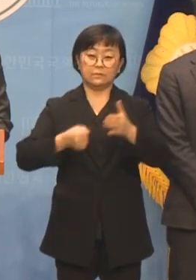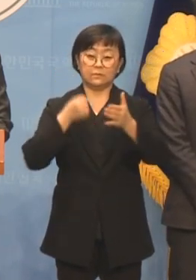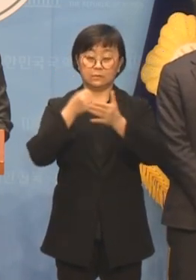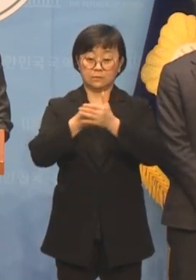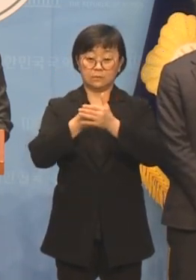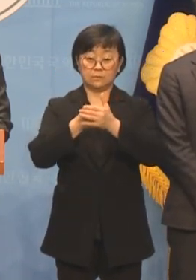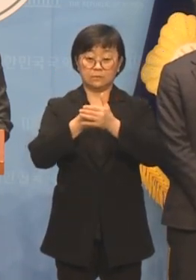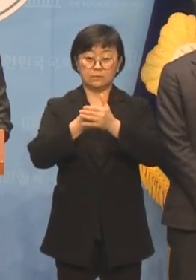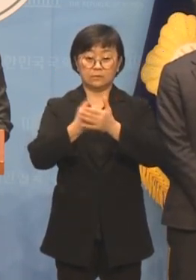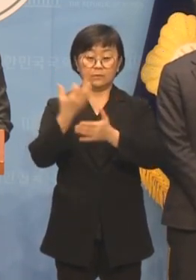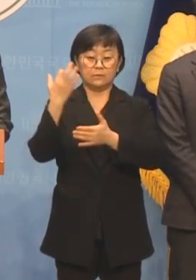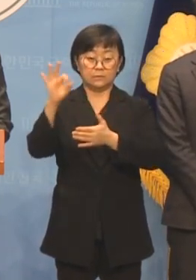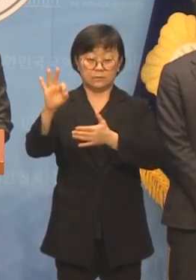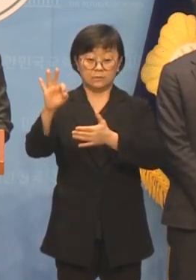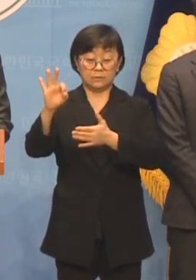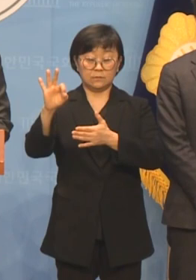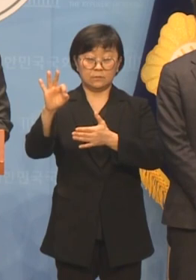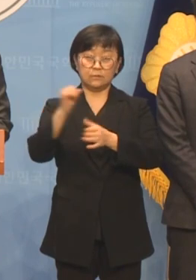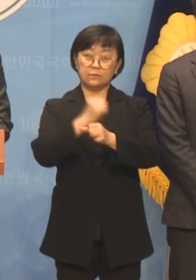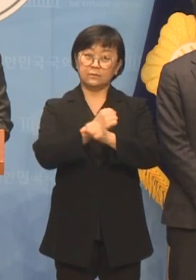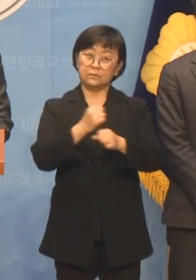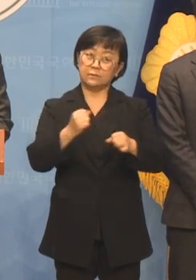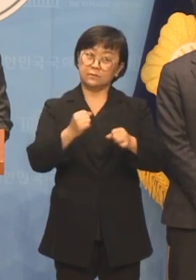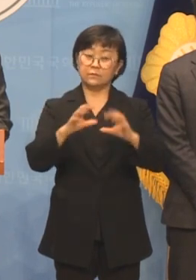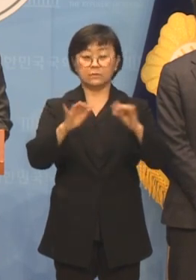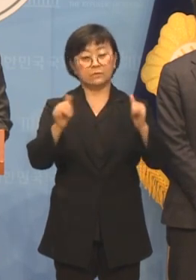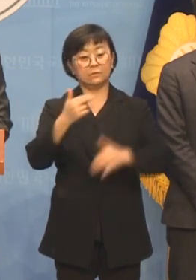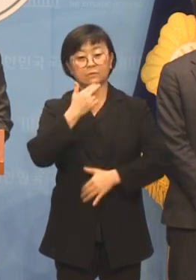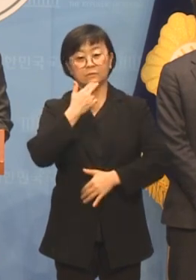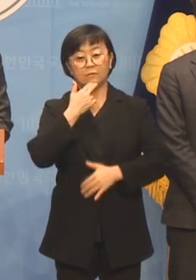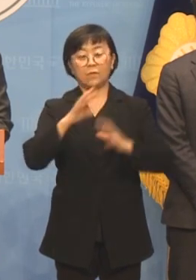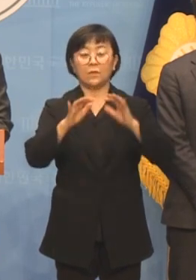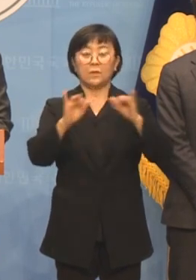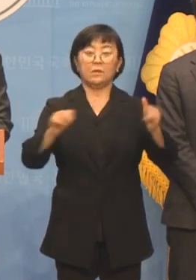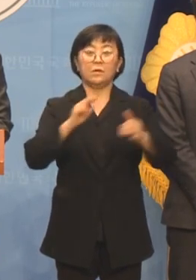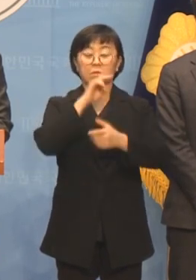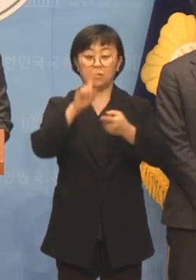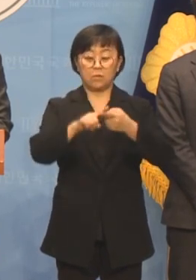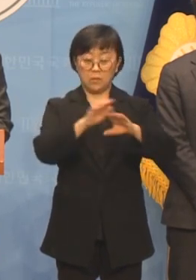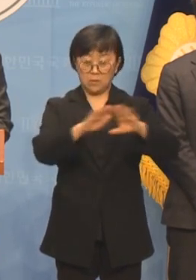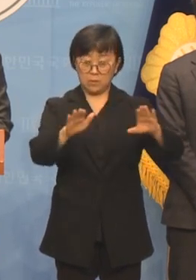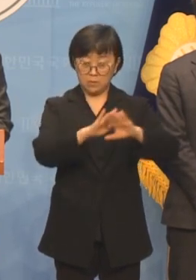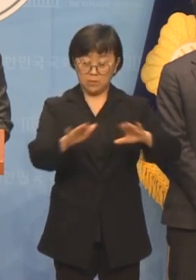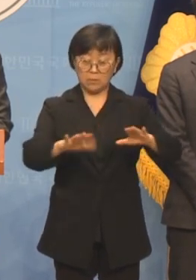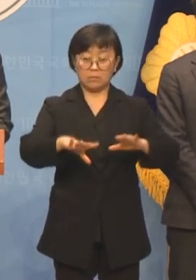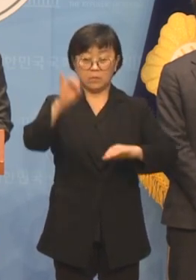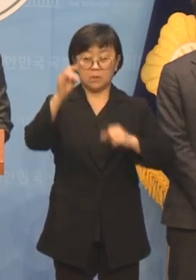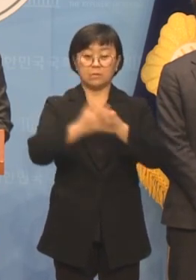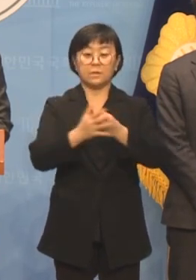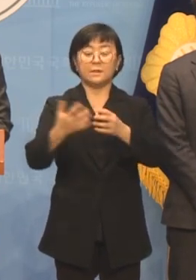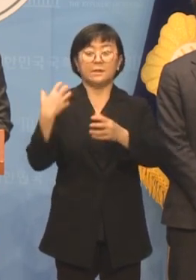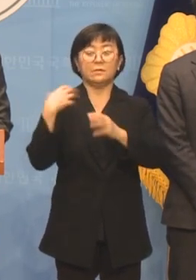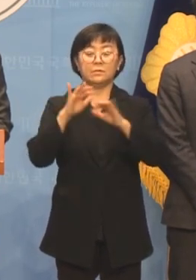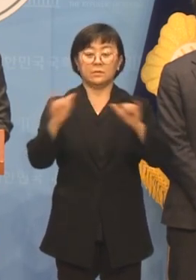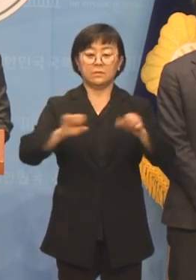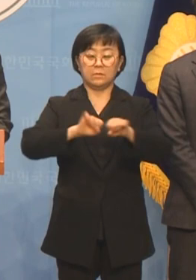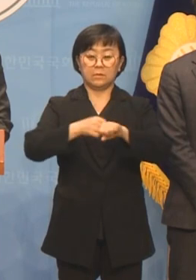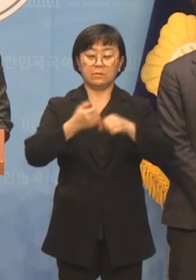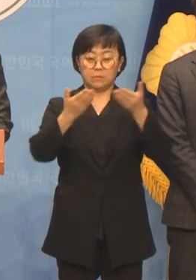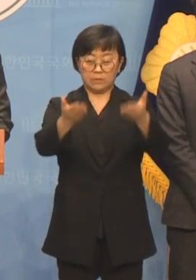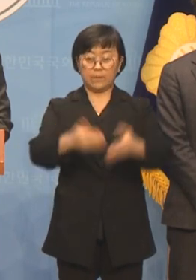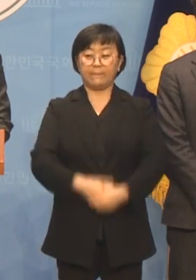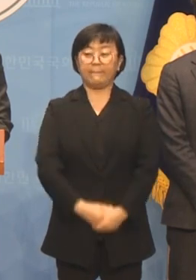결정을 용납할 국민은 없습니다. 국민적 의혹 해소가 먼저이고 책임자에 대한 처벌이